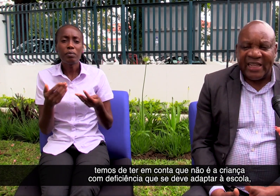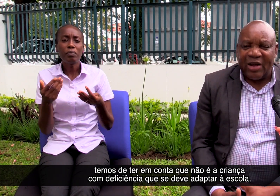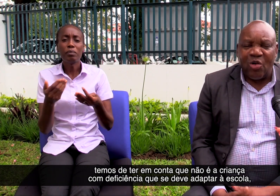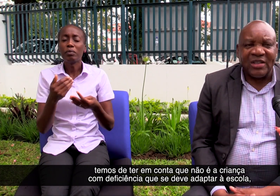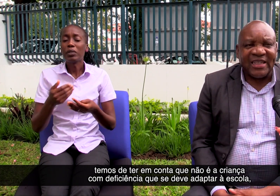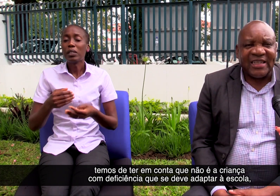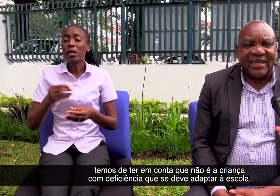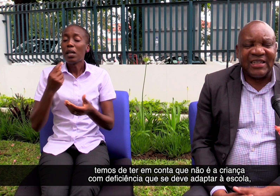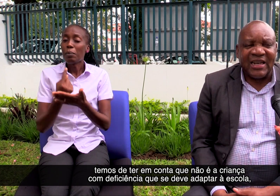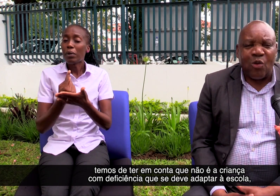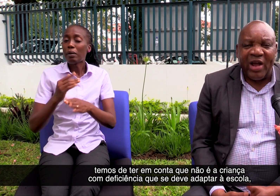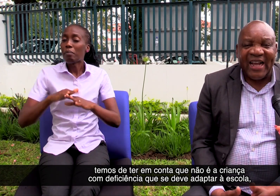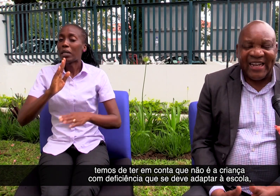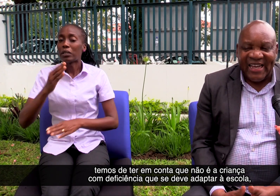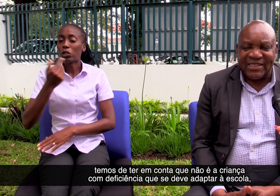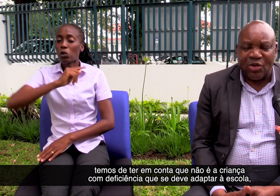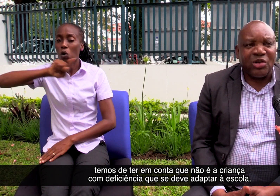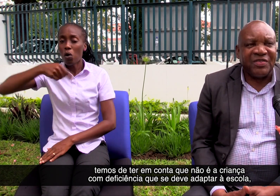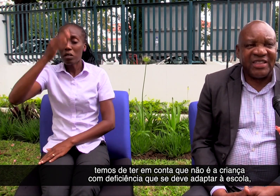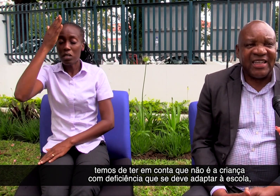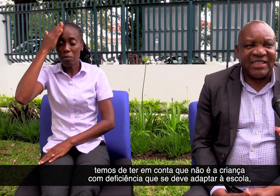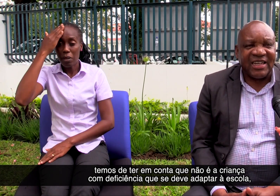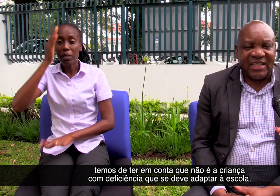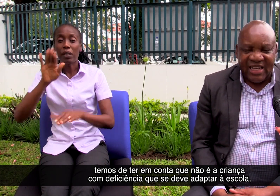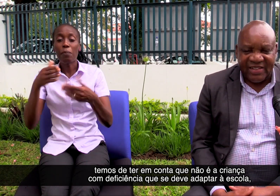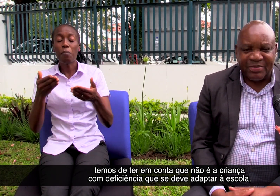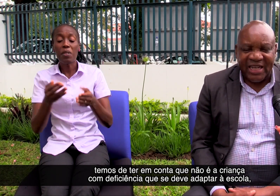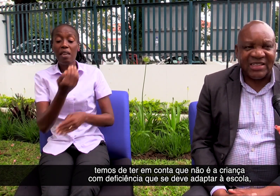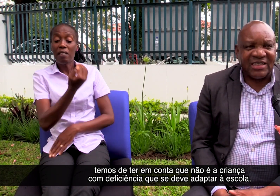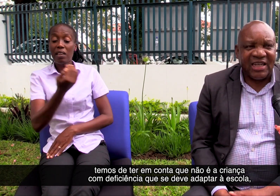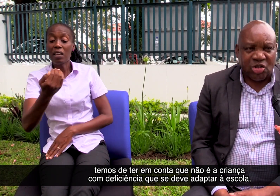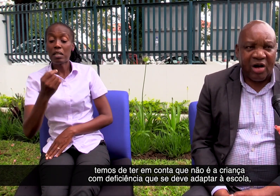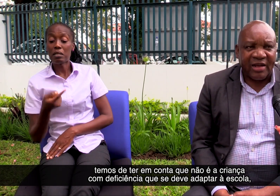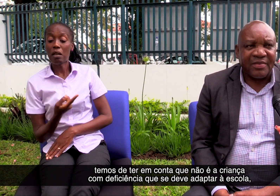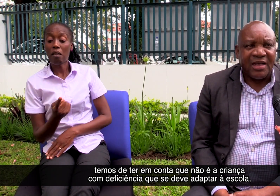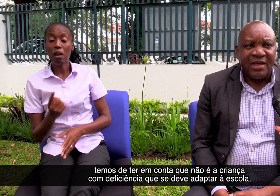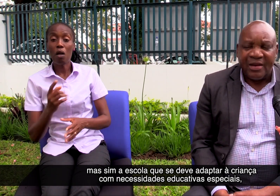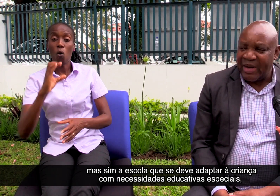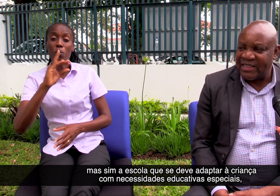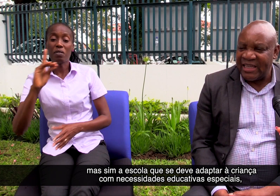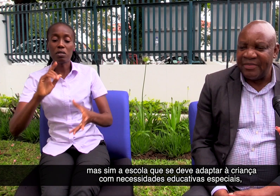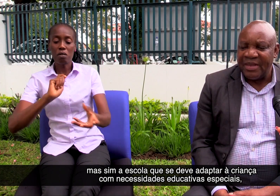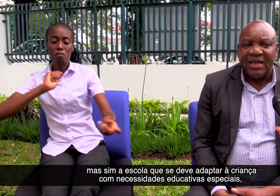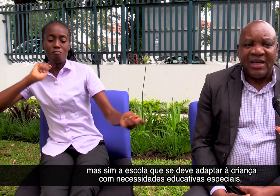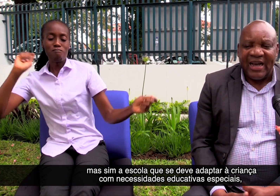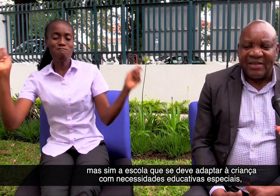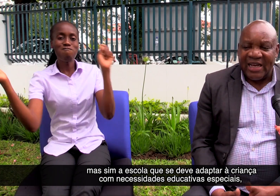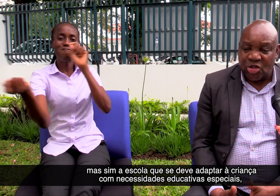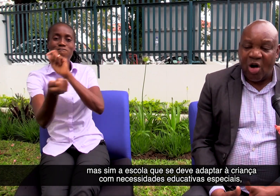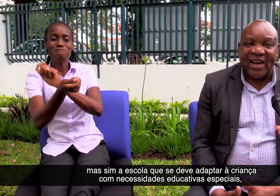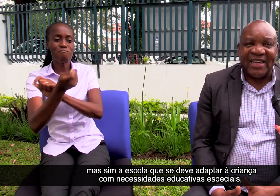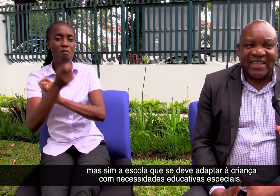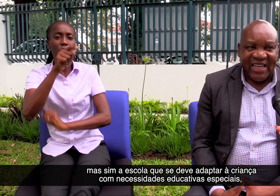temos que ter em conta que não é a criança com deficiência que deve adaptar-se à escola, mas sim